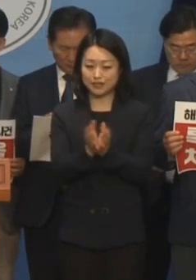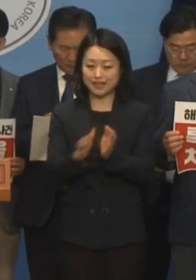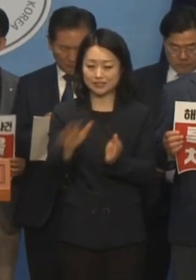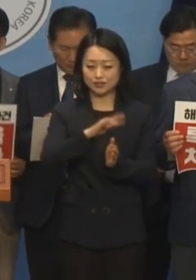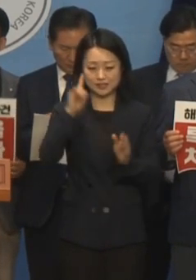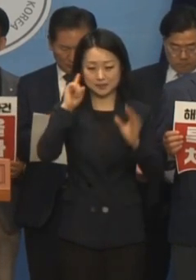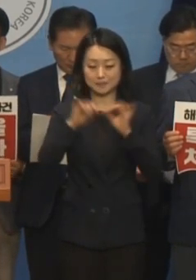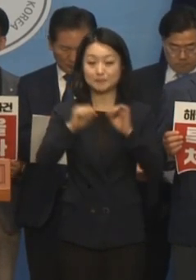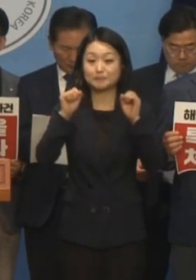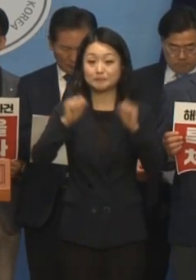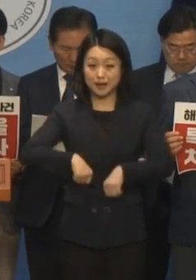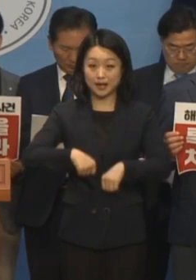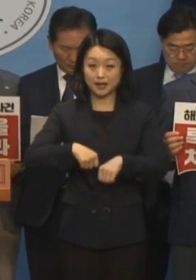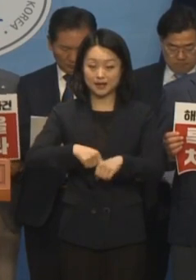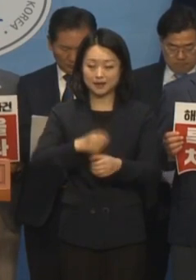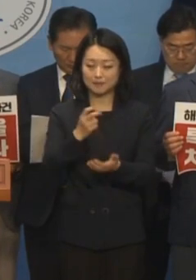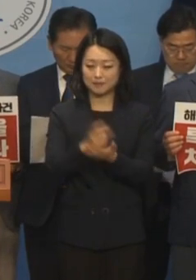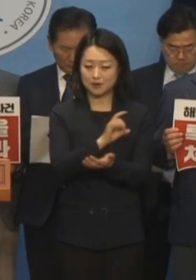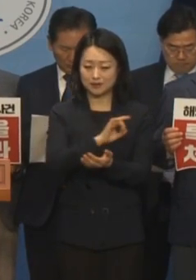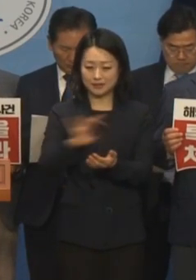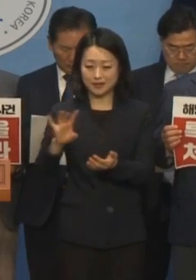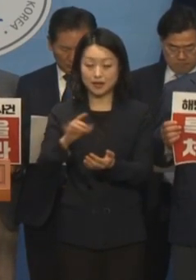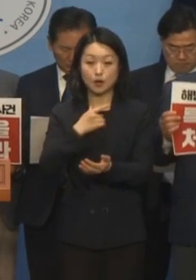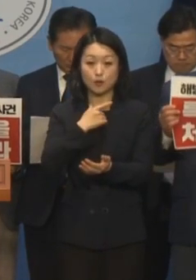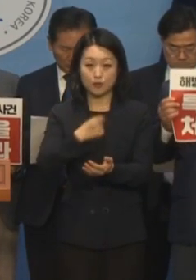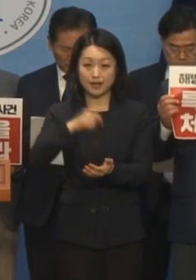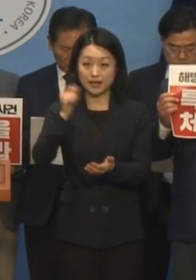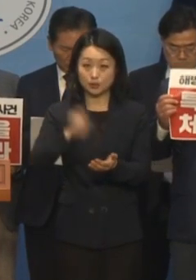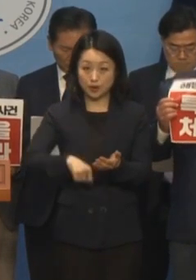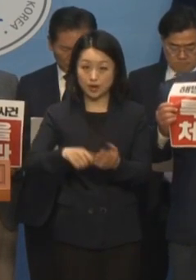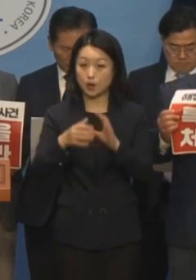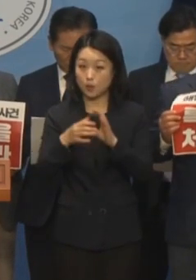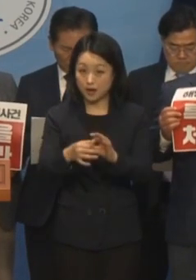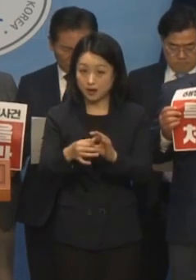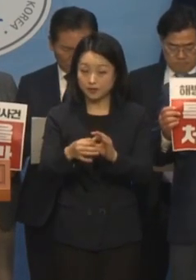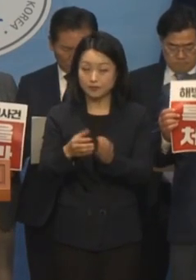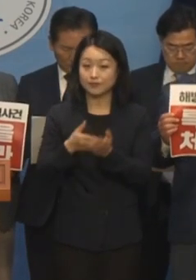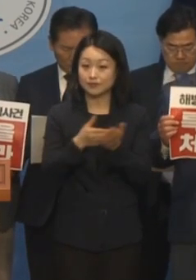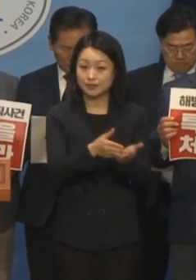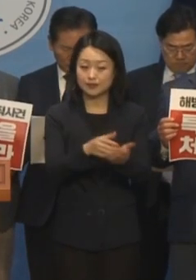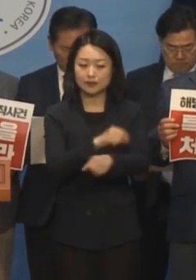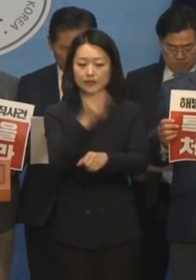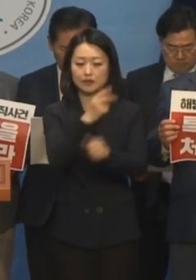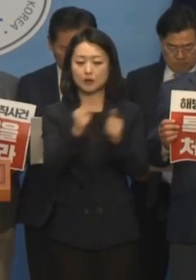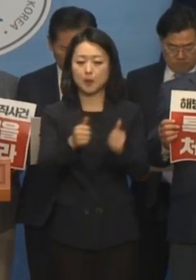패스트트랙으로 지정됐던 최수근 상병 외압 사건 관련된 특검법의